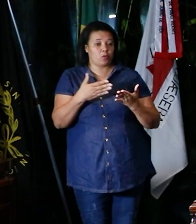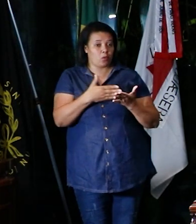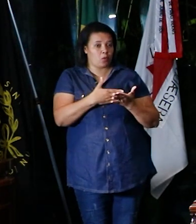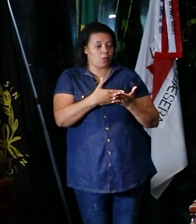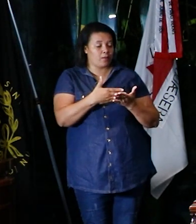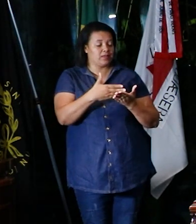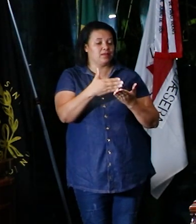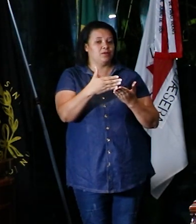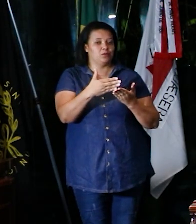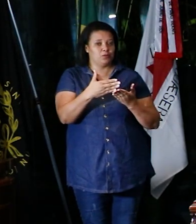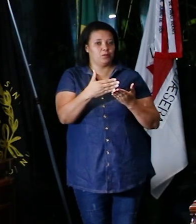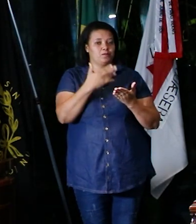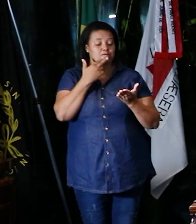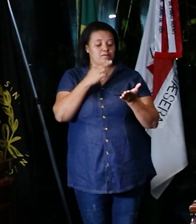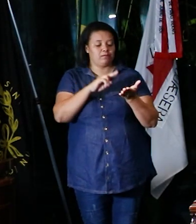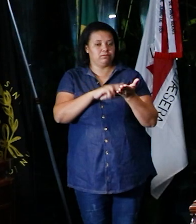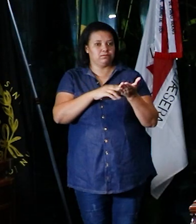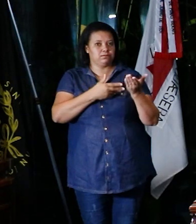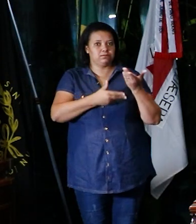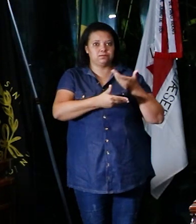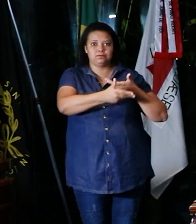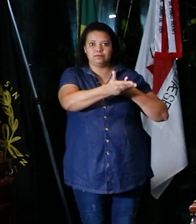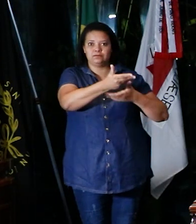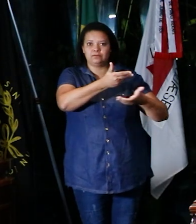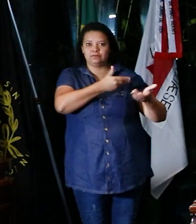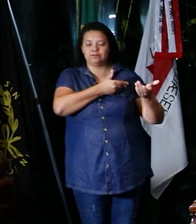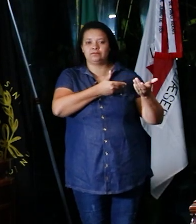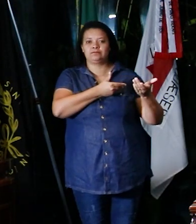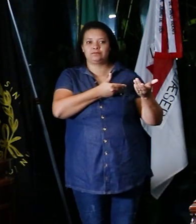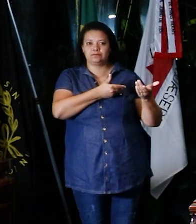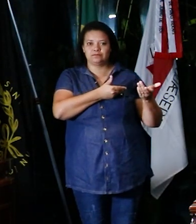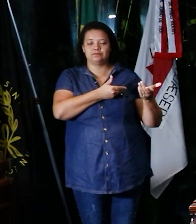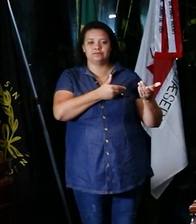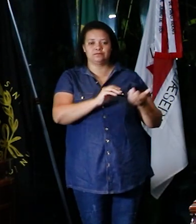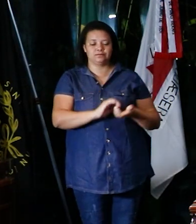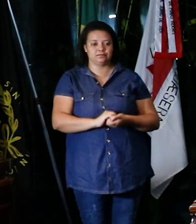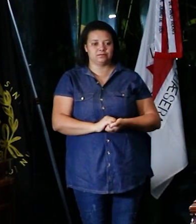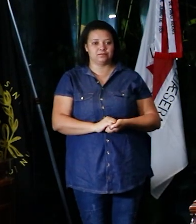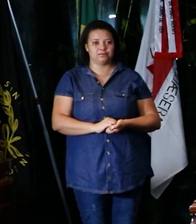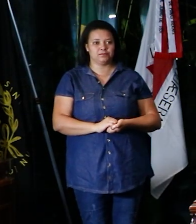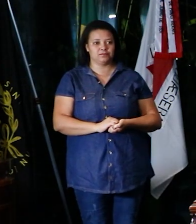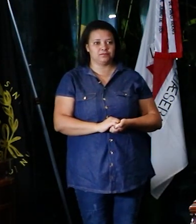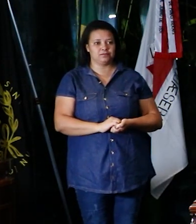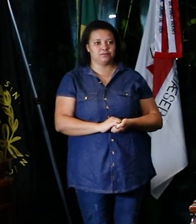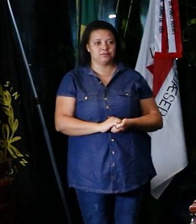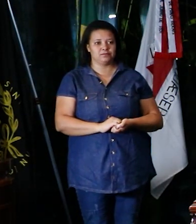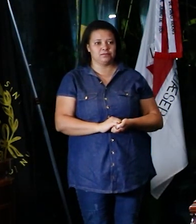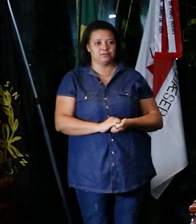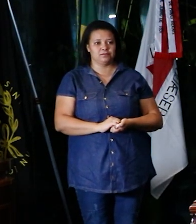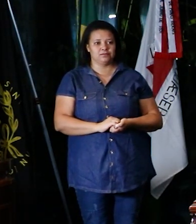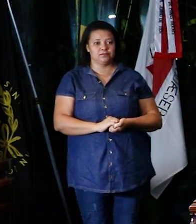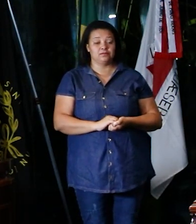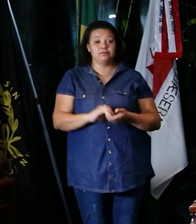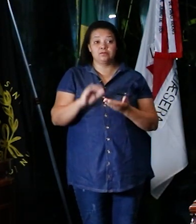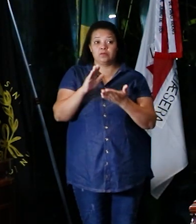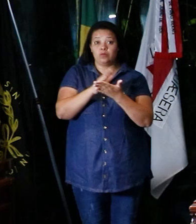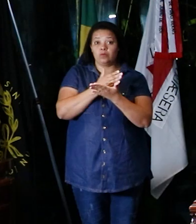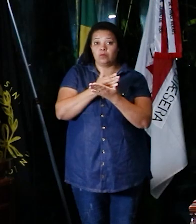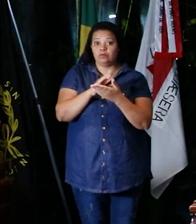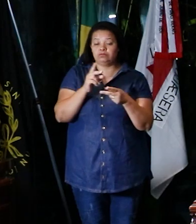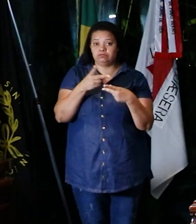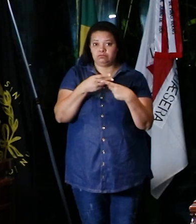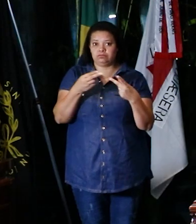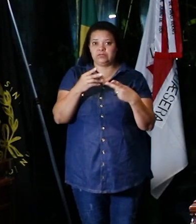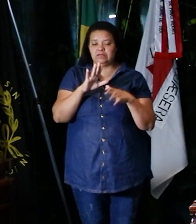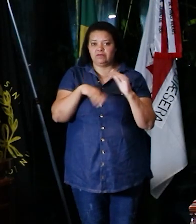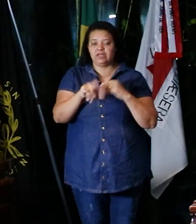e correspondeu com ele a vida inteira. E muito do que Mário de Andrade